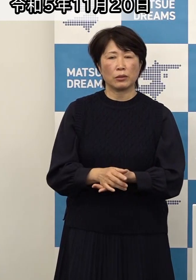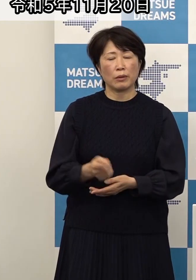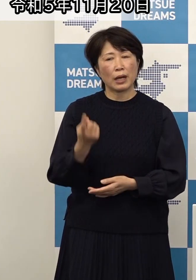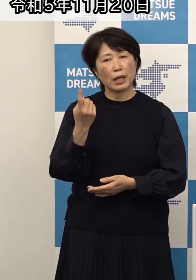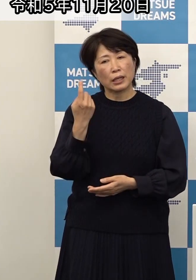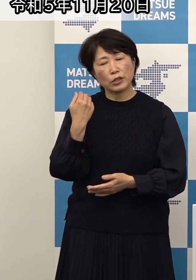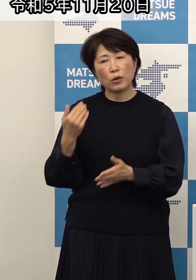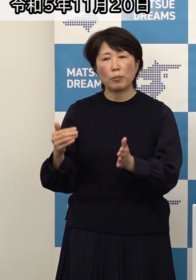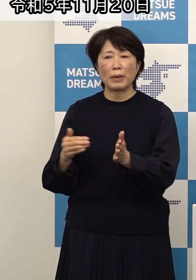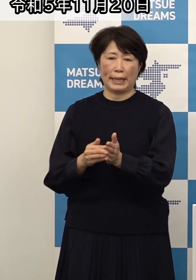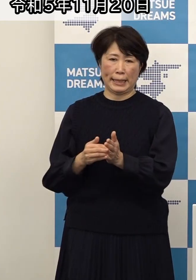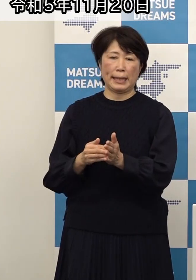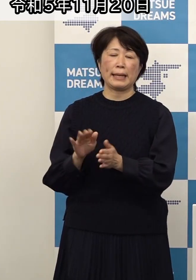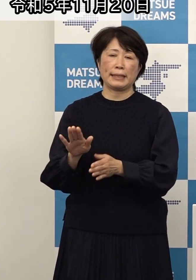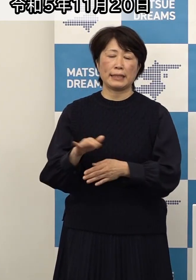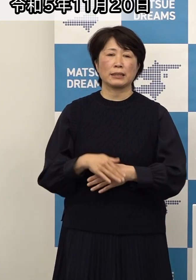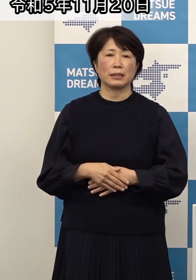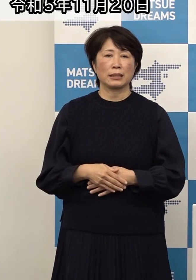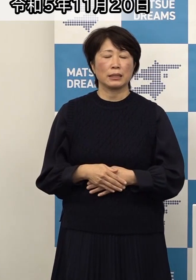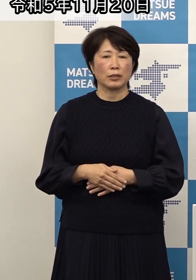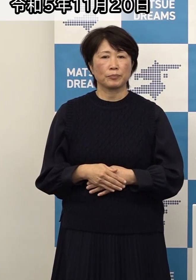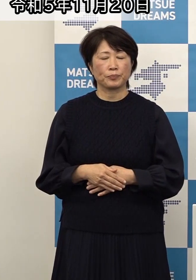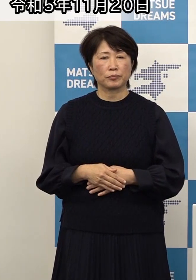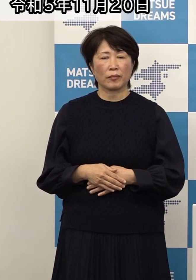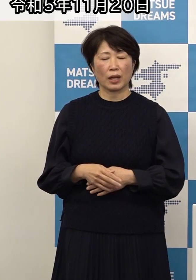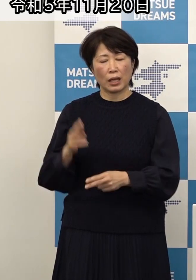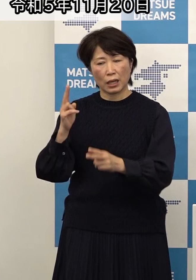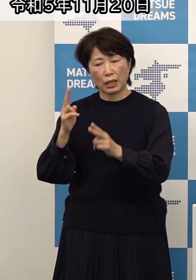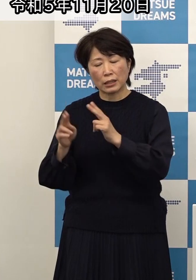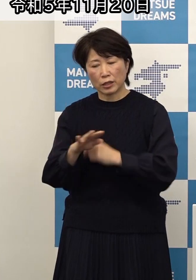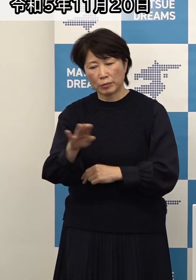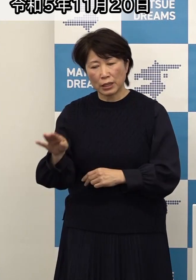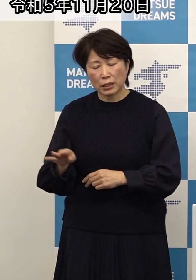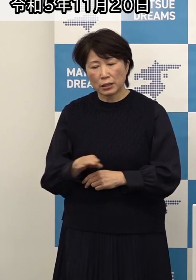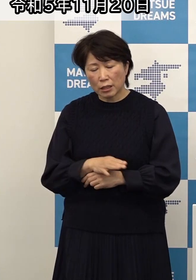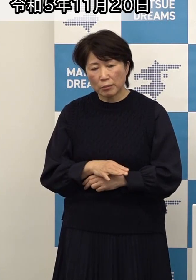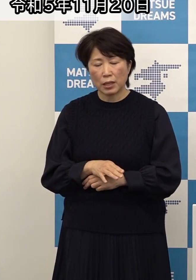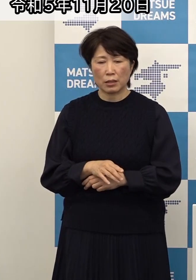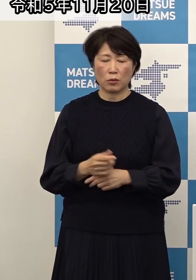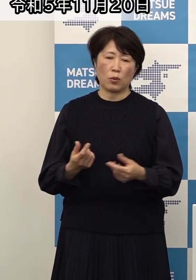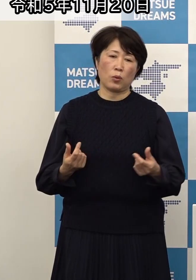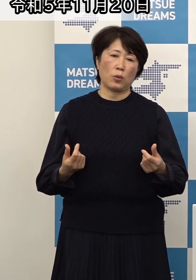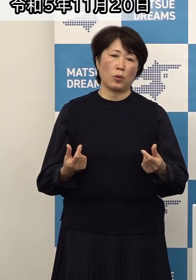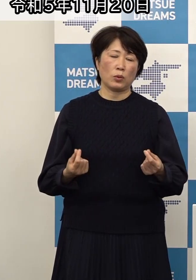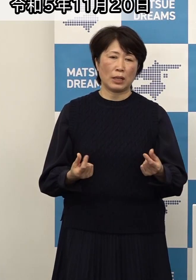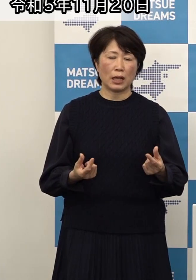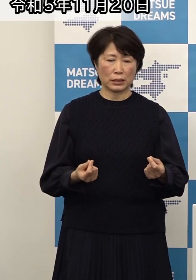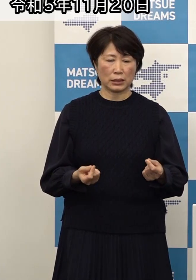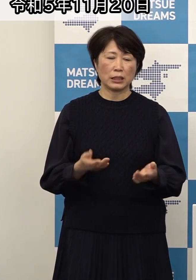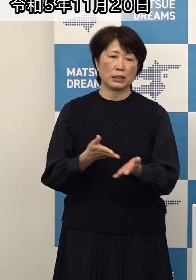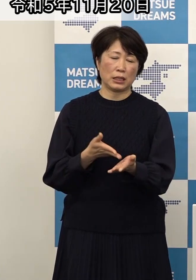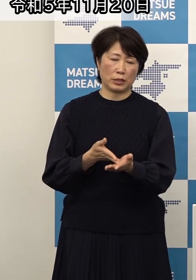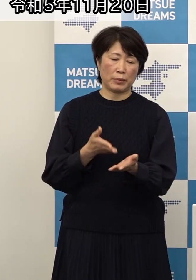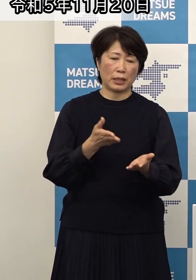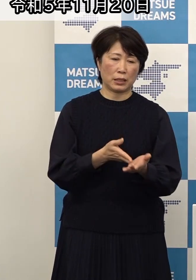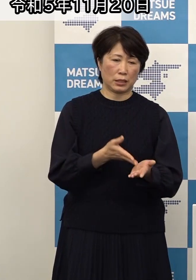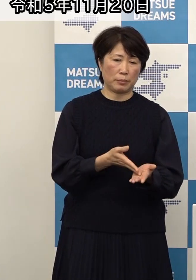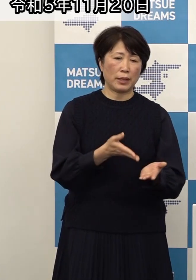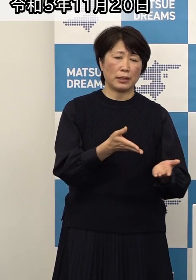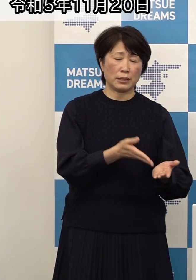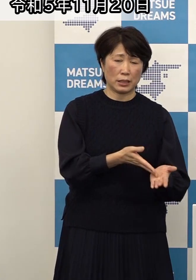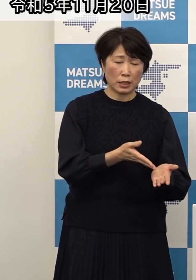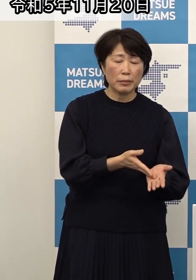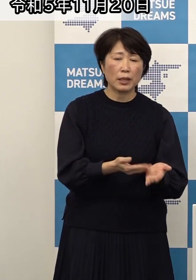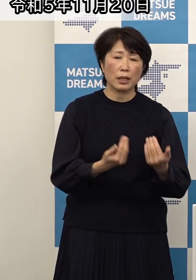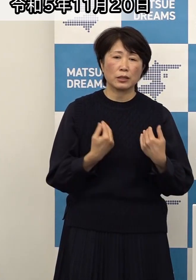ではありますので、事業者の皆様と同様にですね、やはり、説明をこう尽くしていくということが必要だと思っています